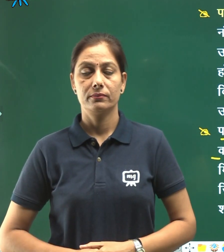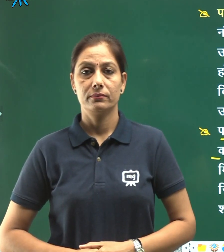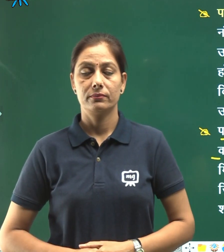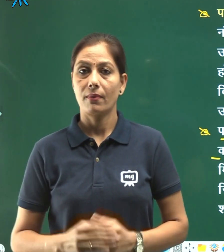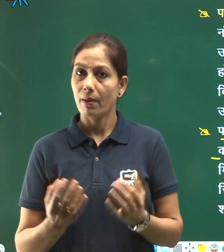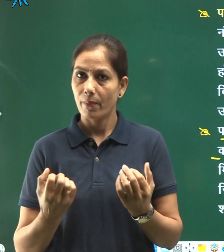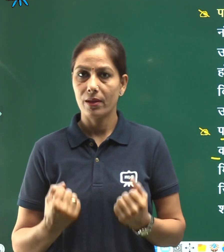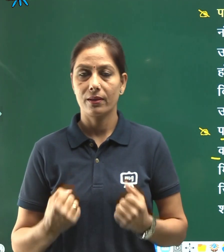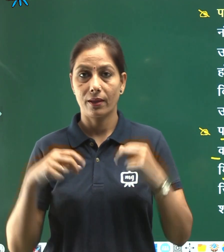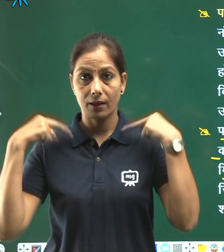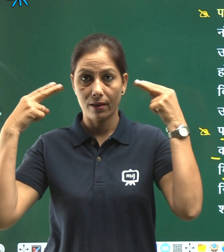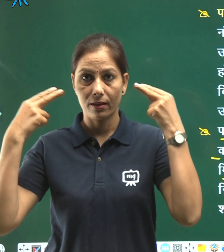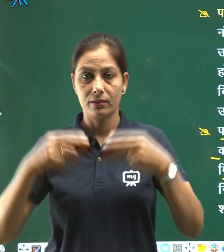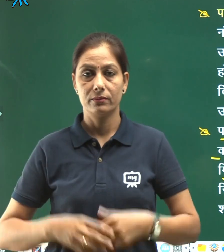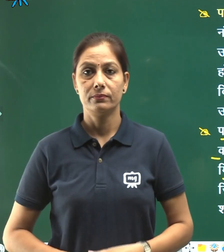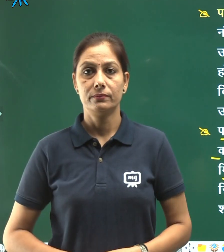मिलने के कारण